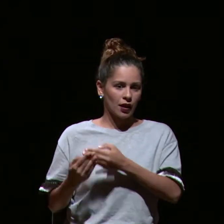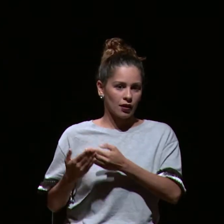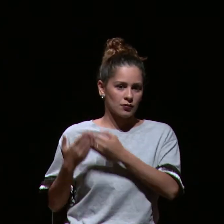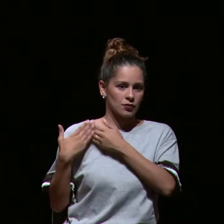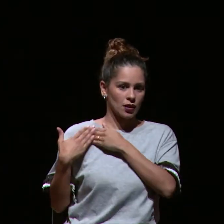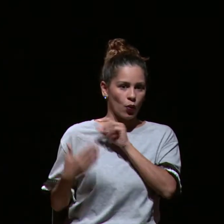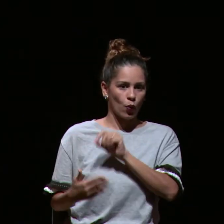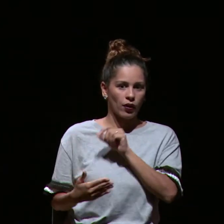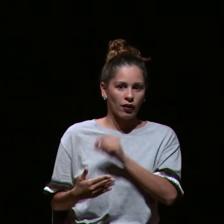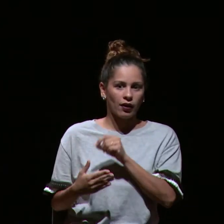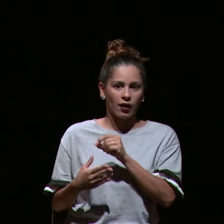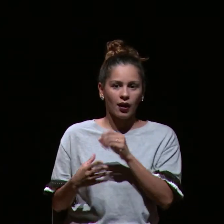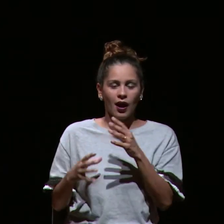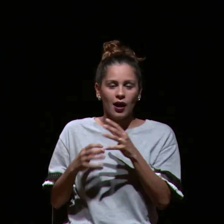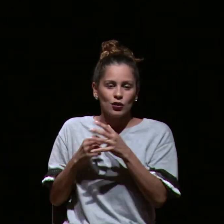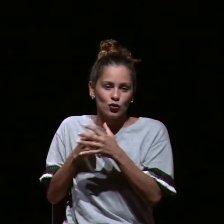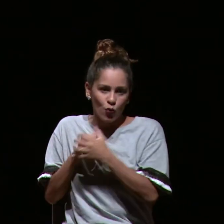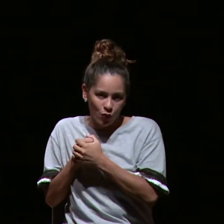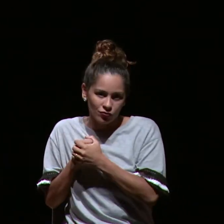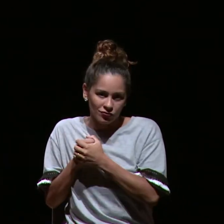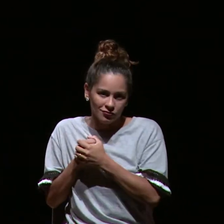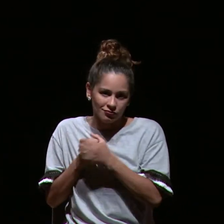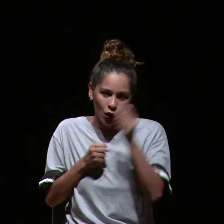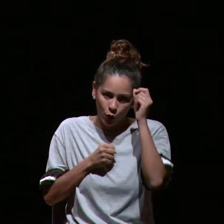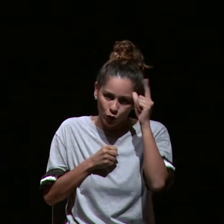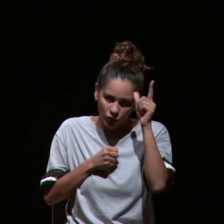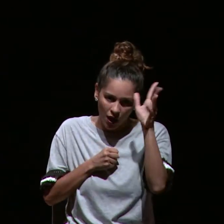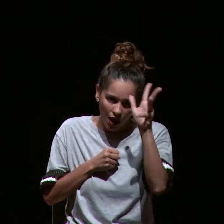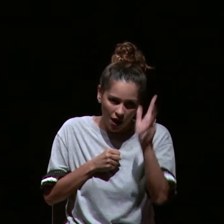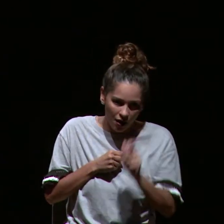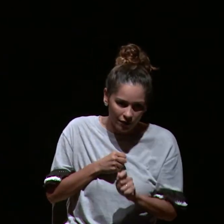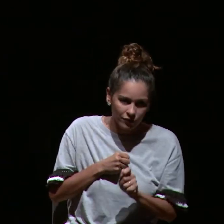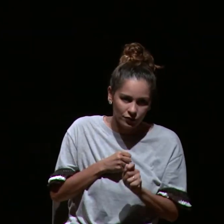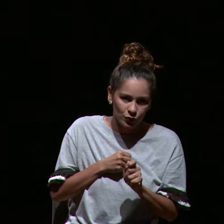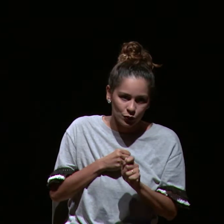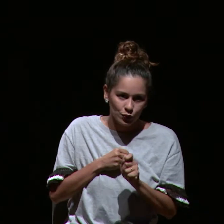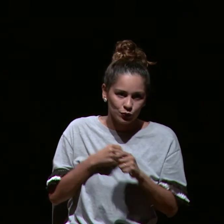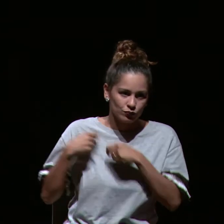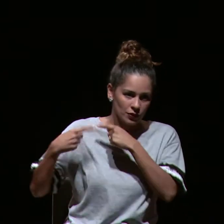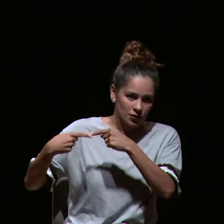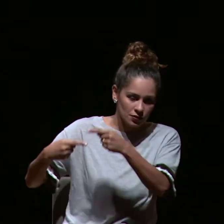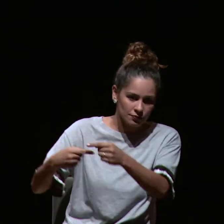afrodescendentes na formação e manutenção do país. Eu considero a instituição da Lei